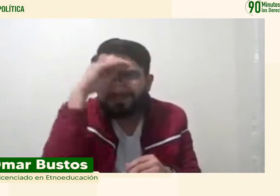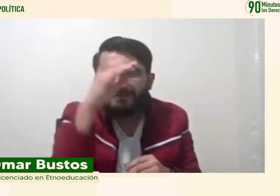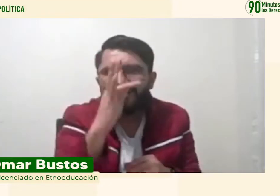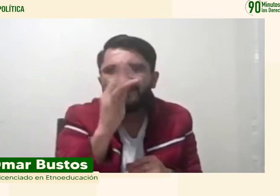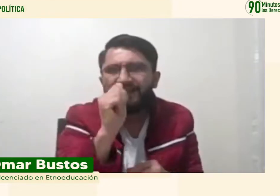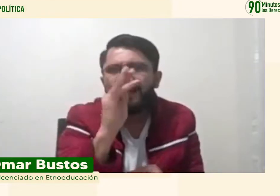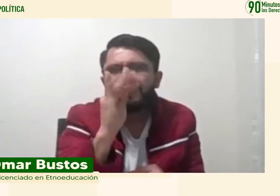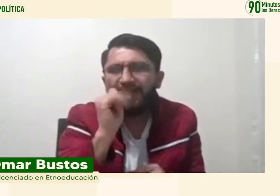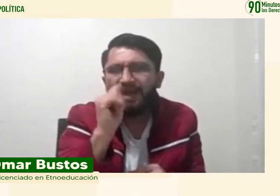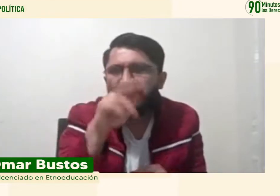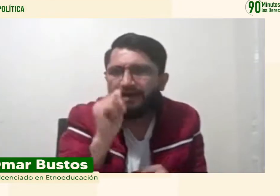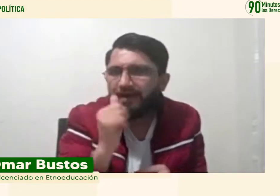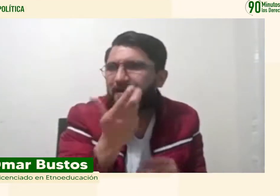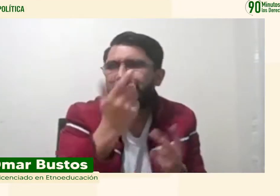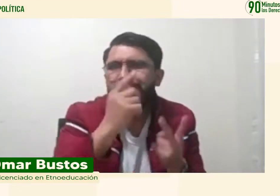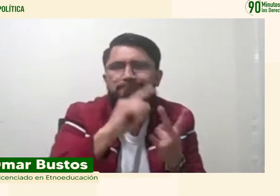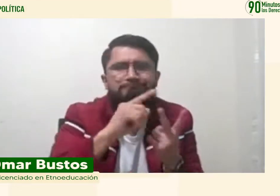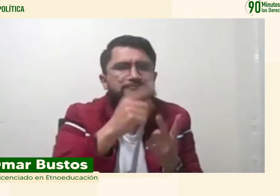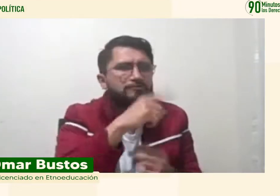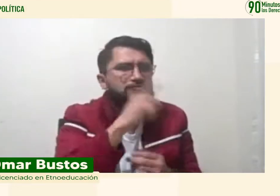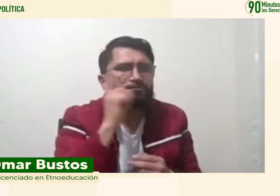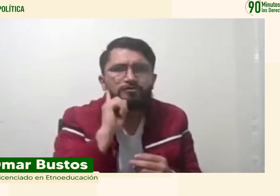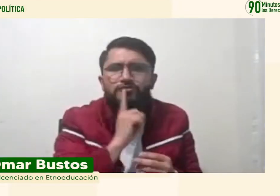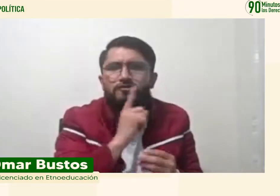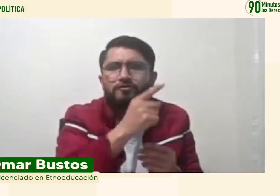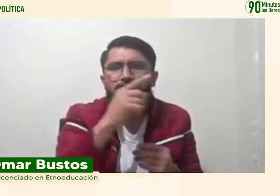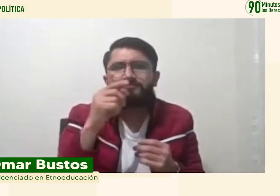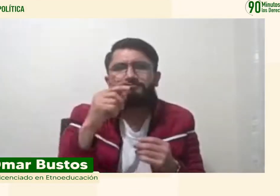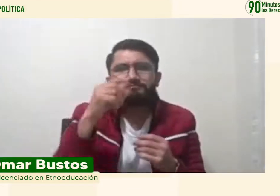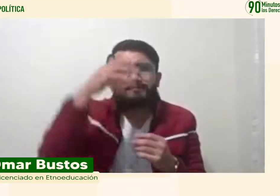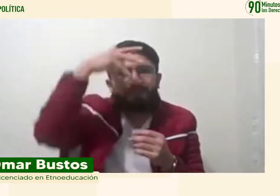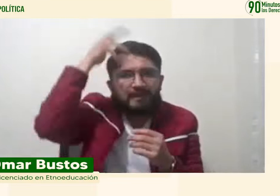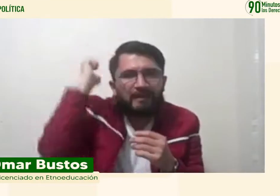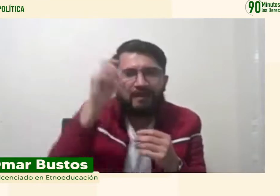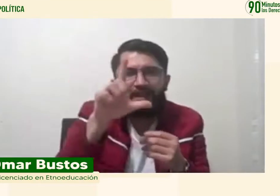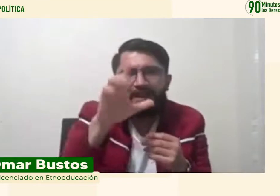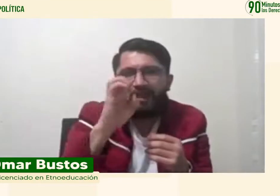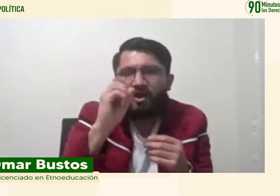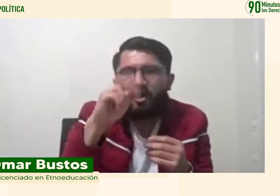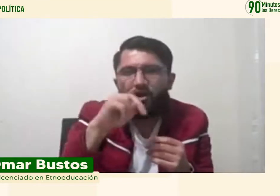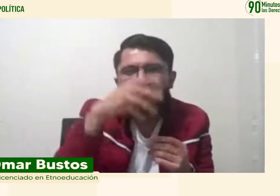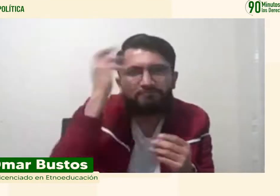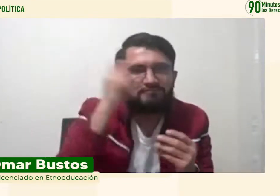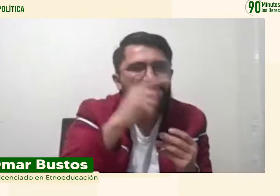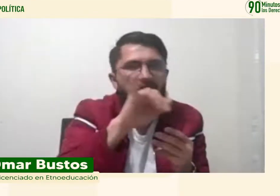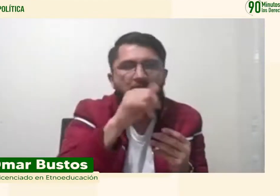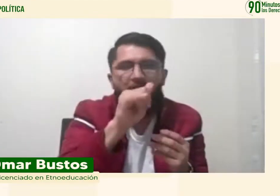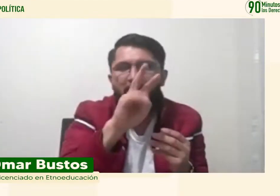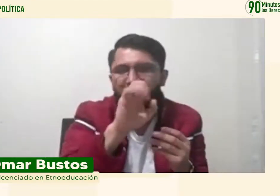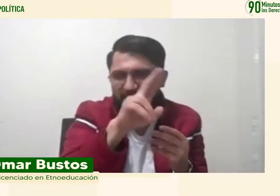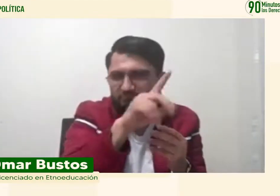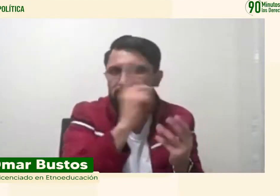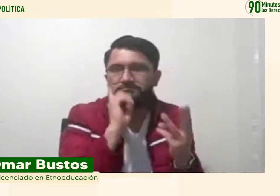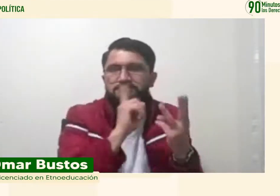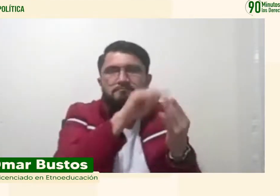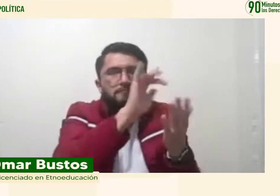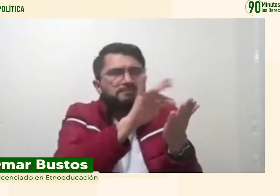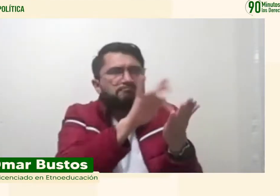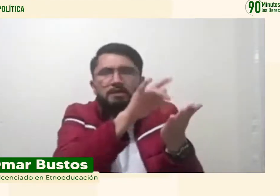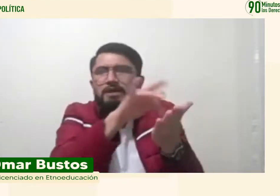que ha tenido participación tatiana y otras personas sordas en diferentes partidos